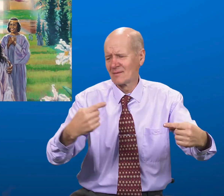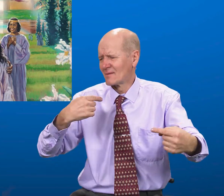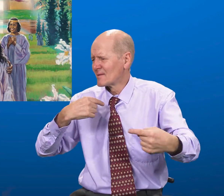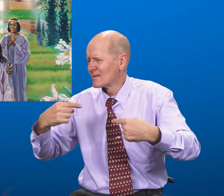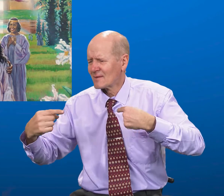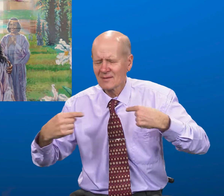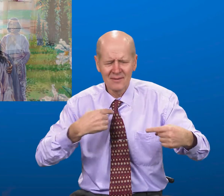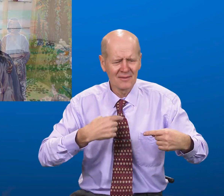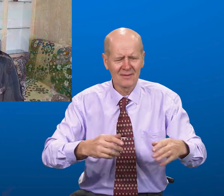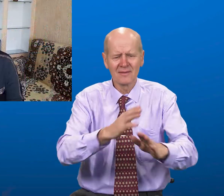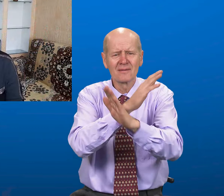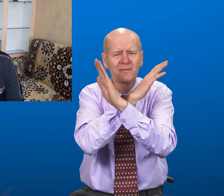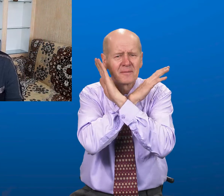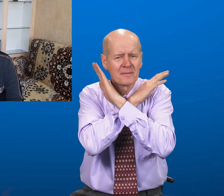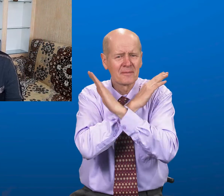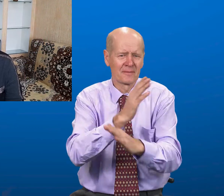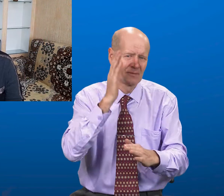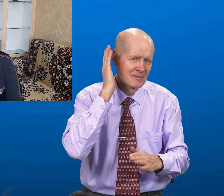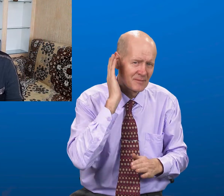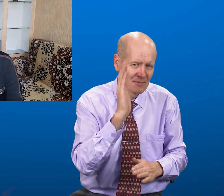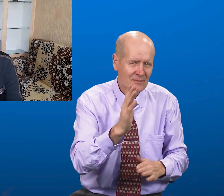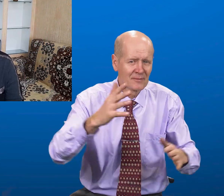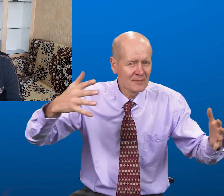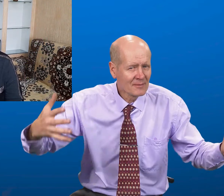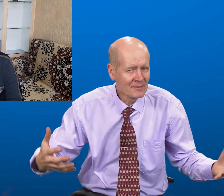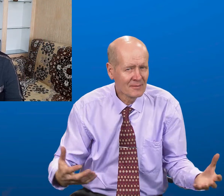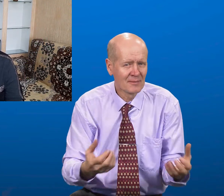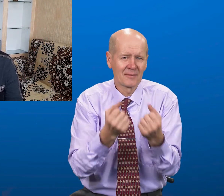любых болезней, от любых страданий и от самой смерти.